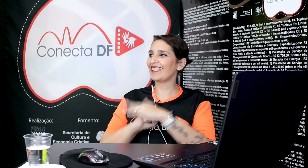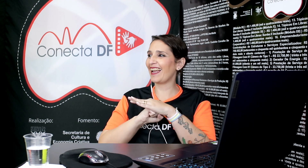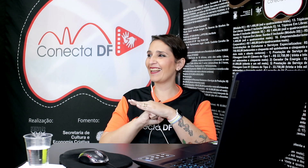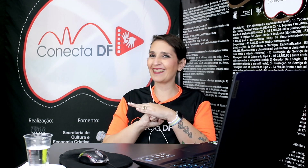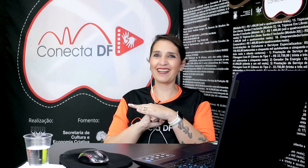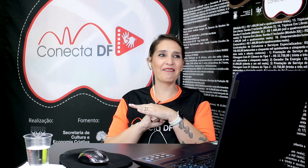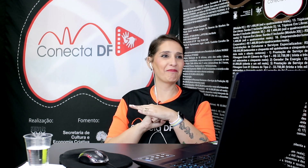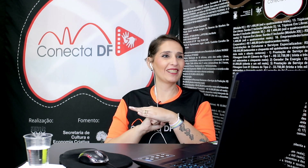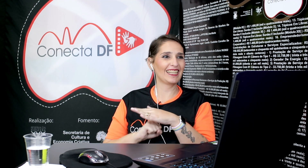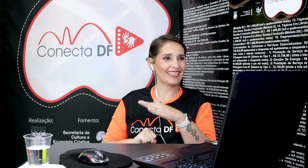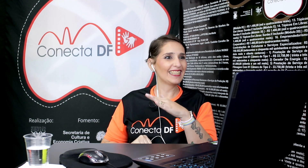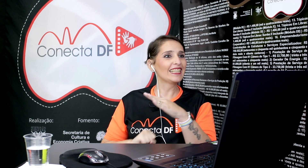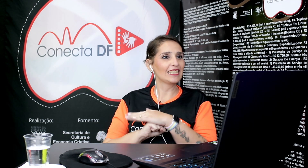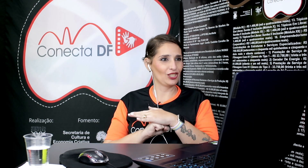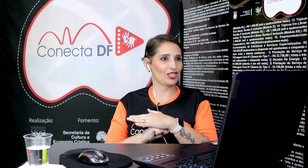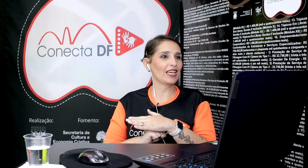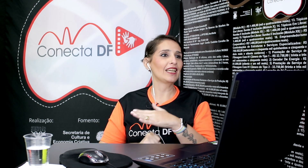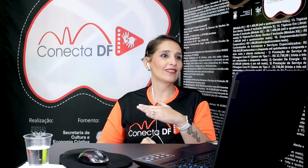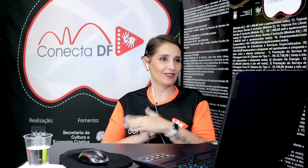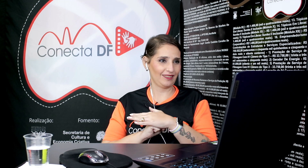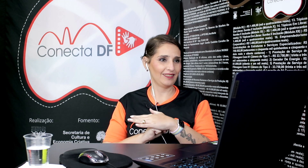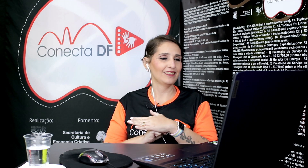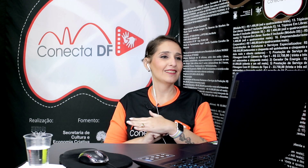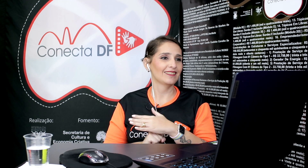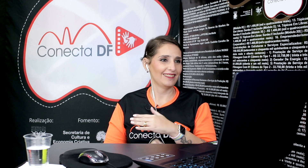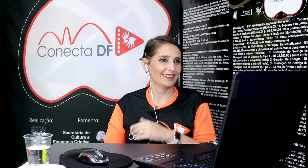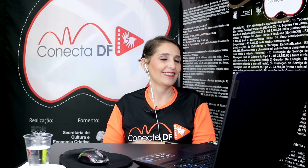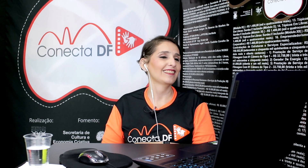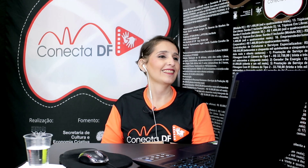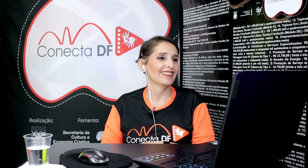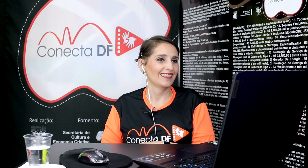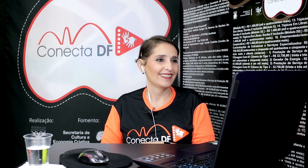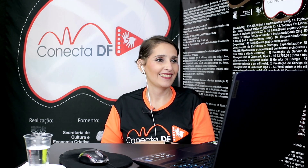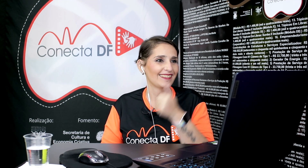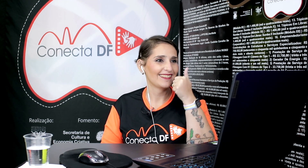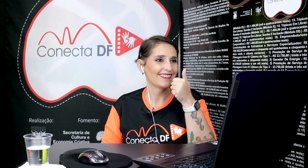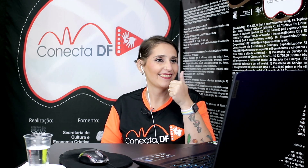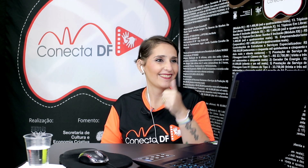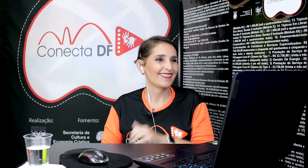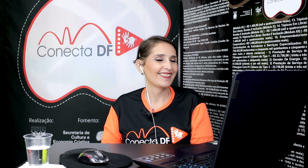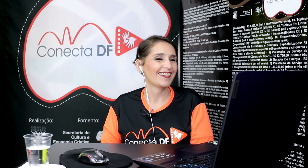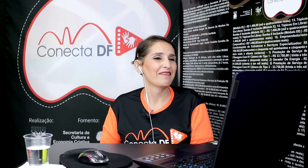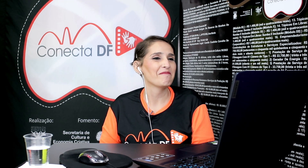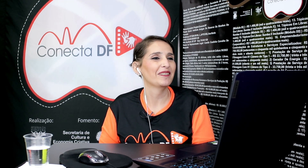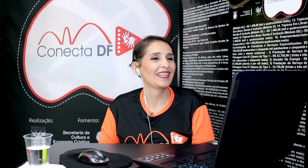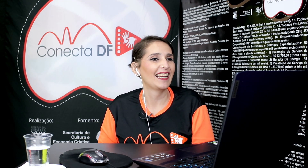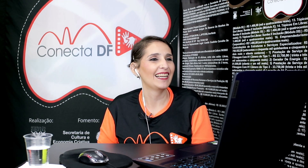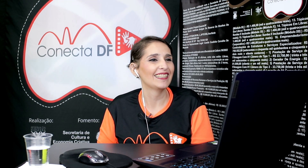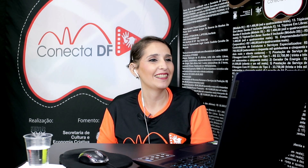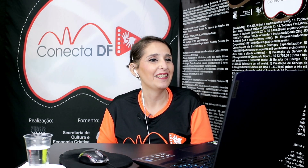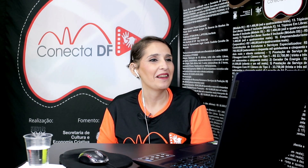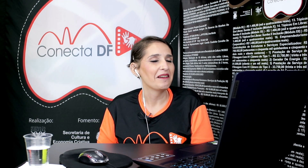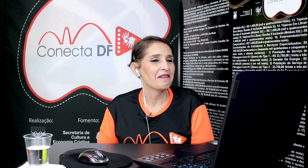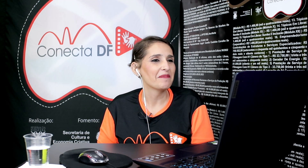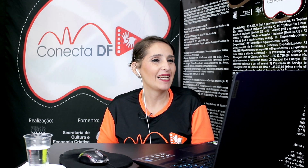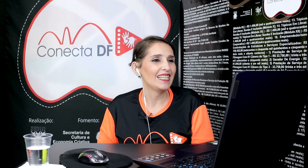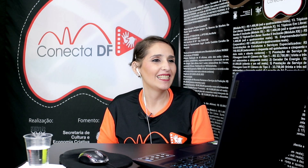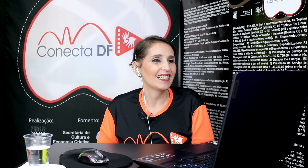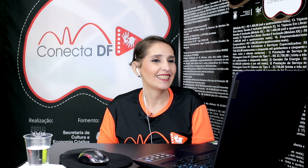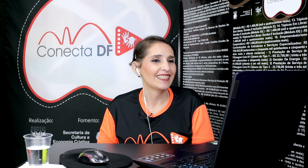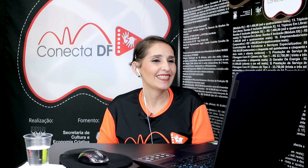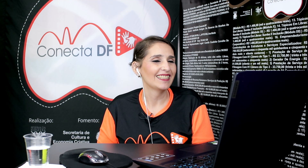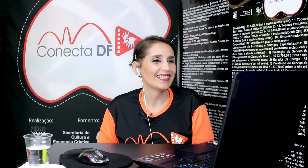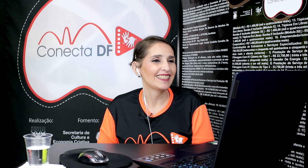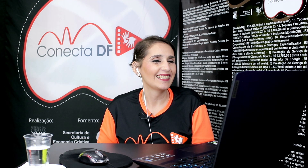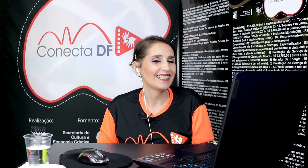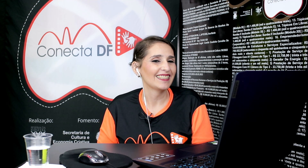estômago tá até a tampa, né? Cheio. Ah, entendi. Tá bom, obrigada. Por nada.